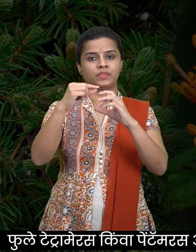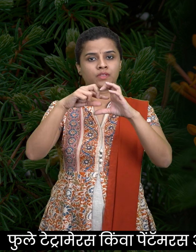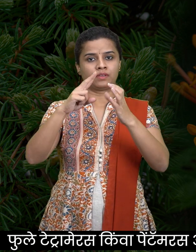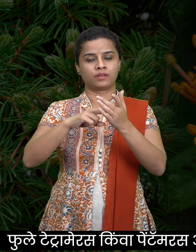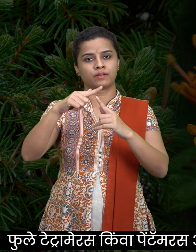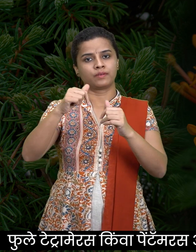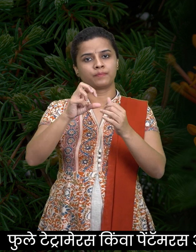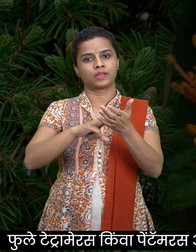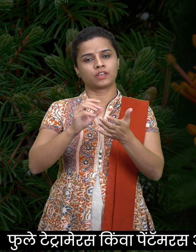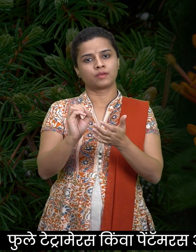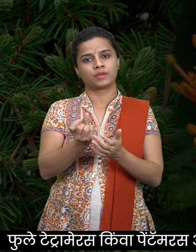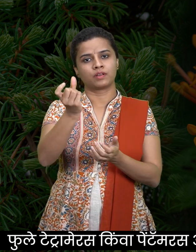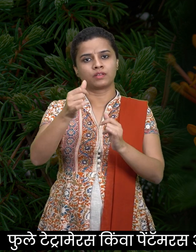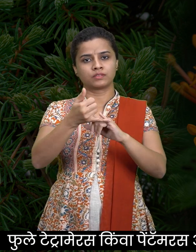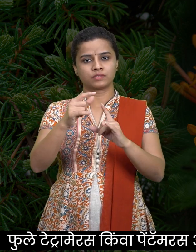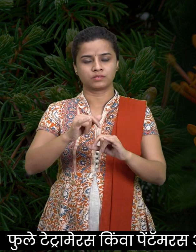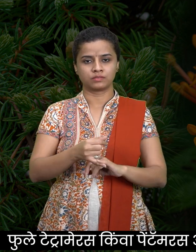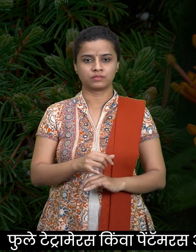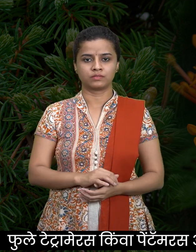आहेत.